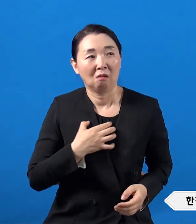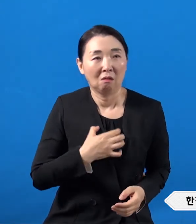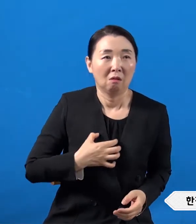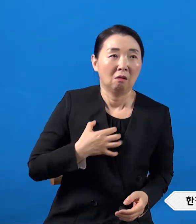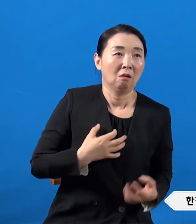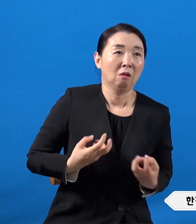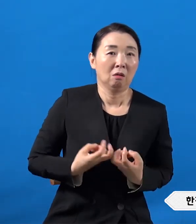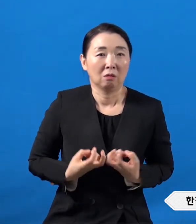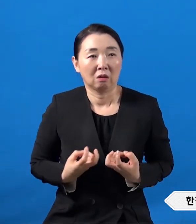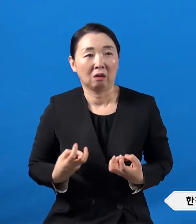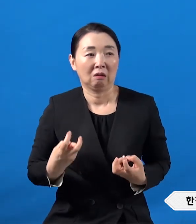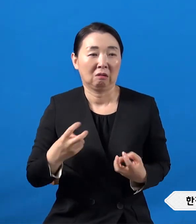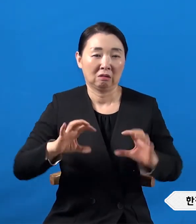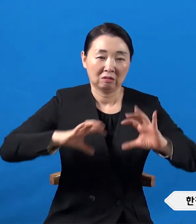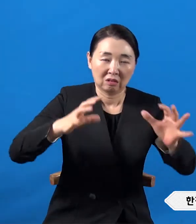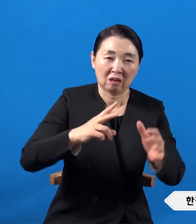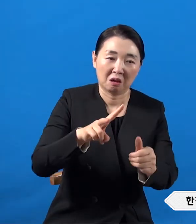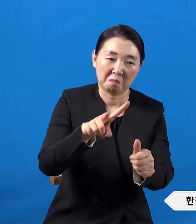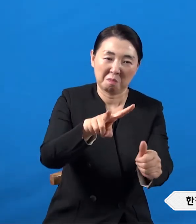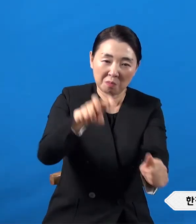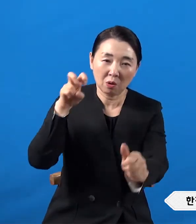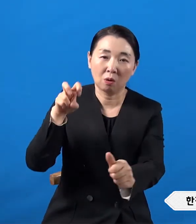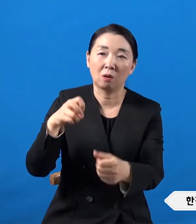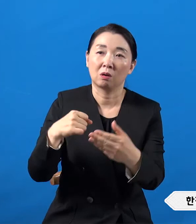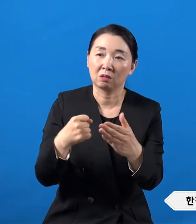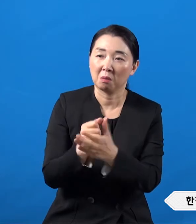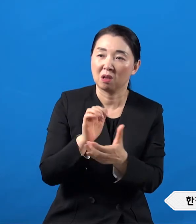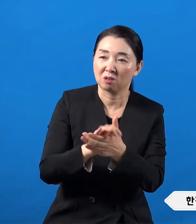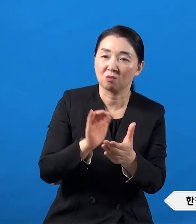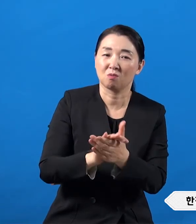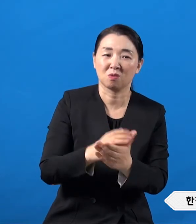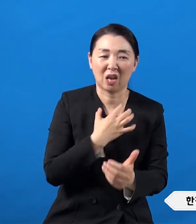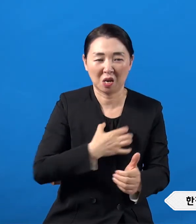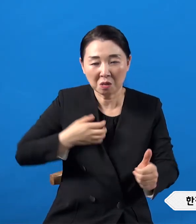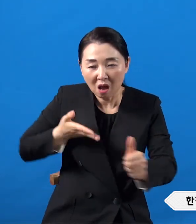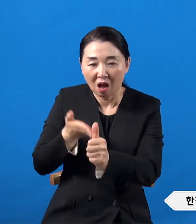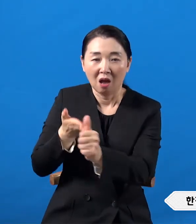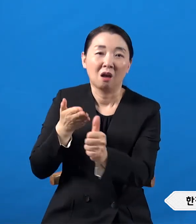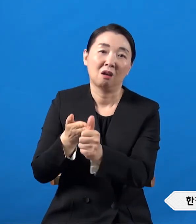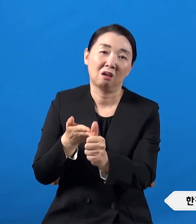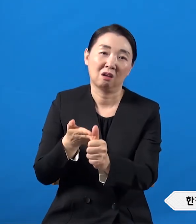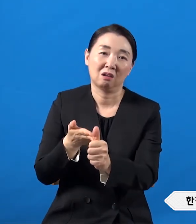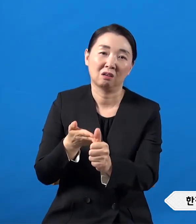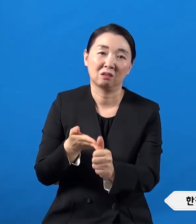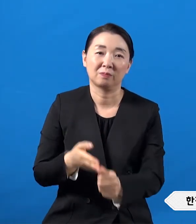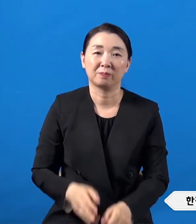괴로우니까, 그러니까 세상이 밉고 하니까 제일 옆에 있는 친구들부터 못 살게 구는 거지.